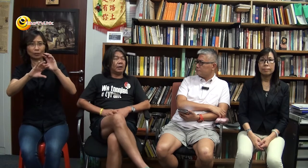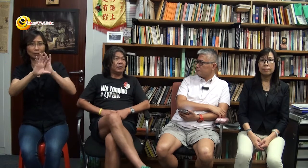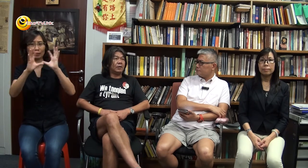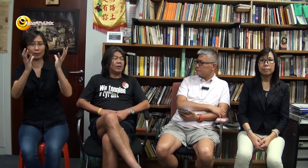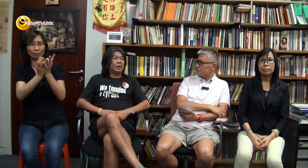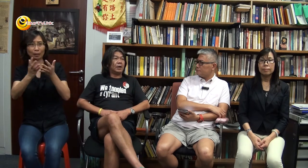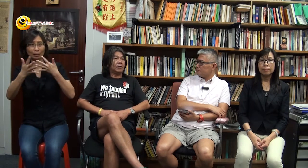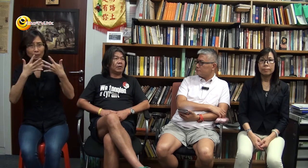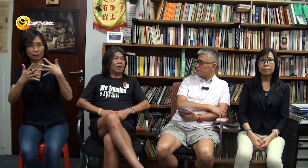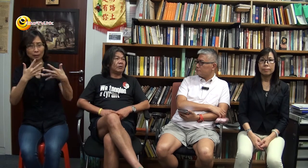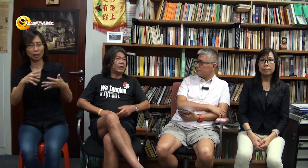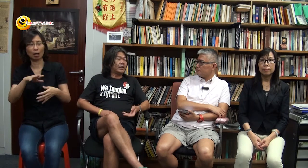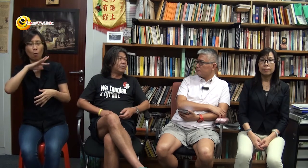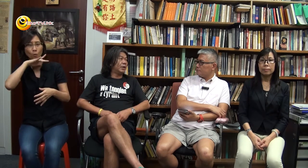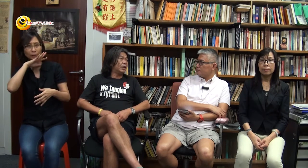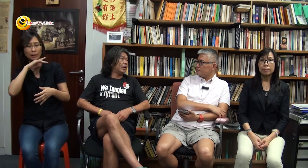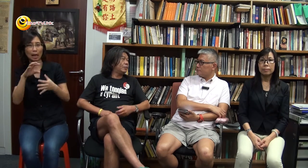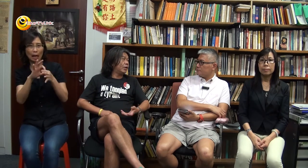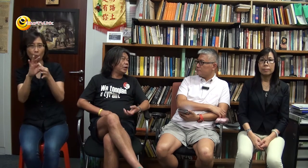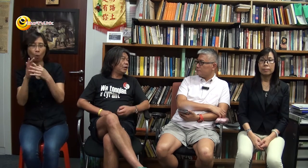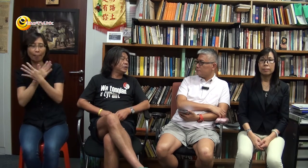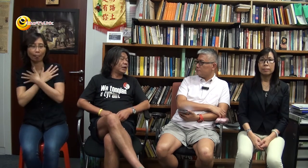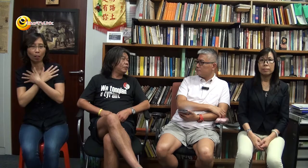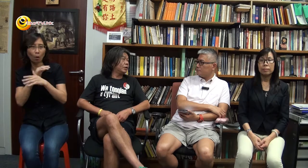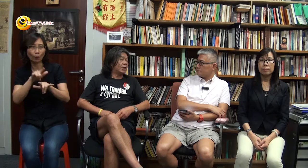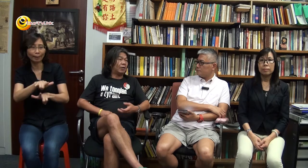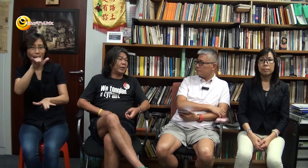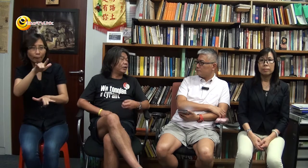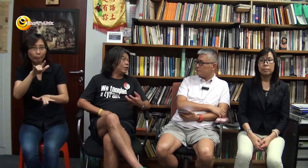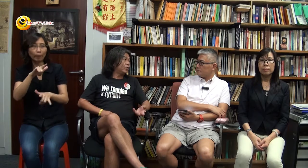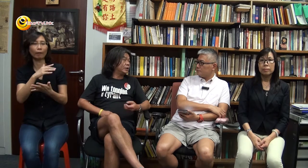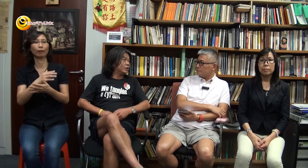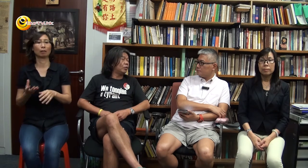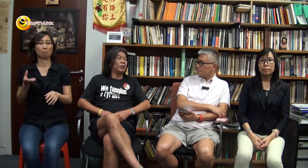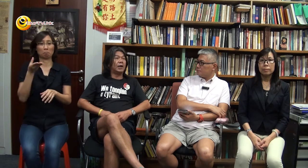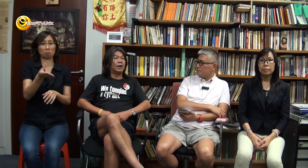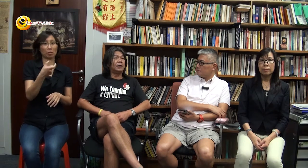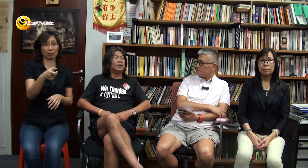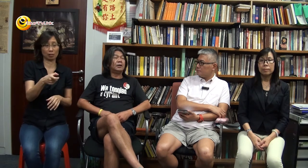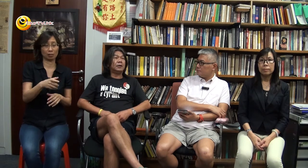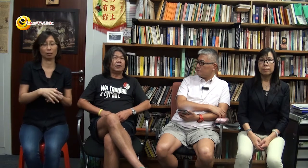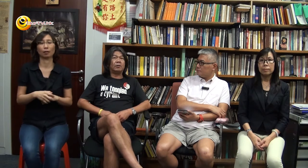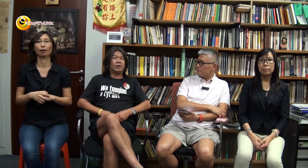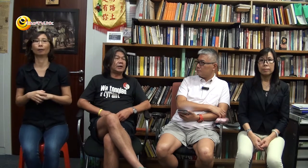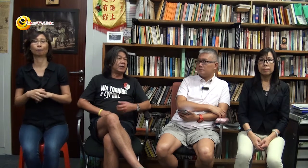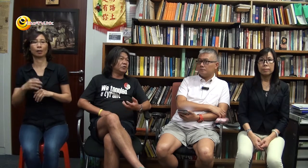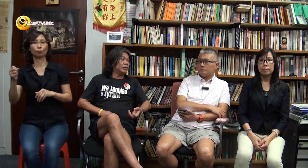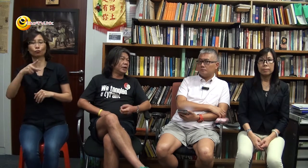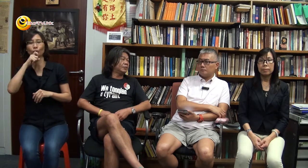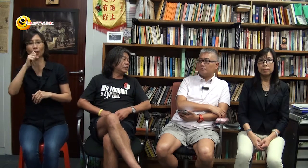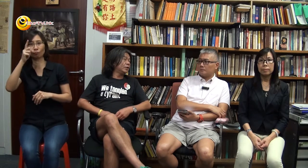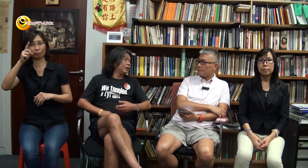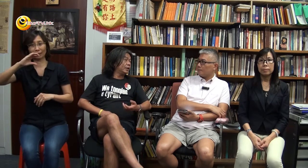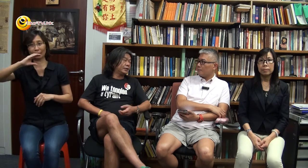些這個關愛基金啊，那些全部去搞給他們拿錢來做啦，又有這個1億